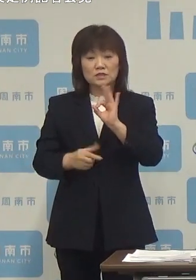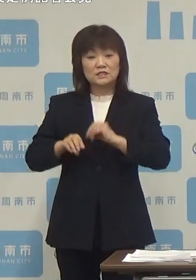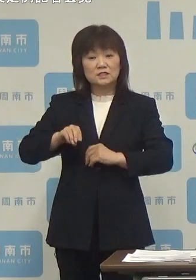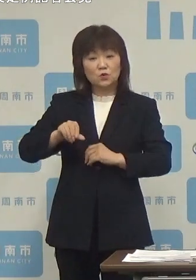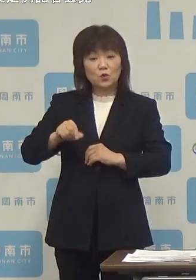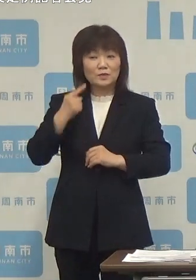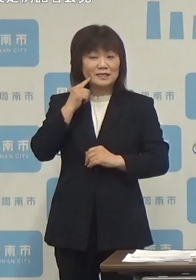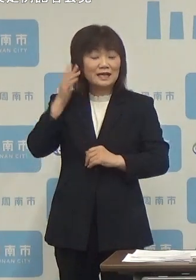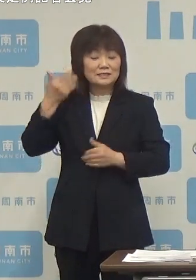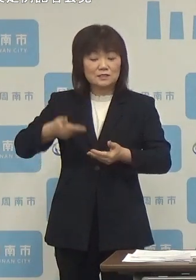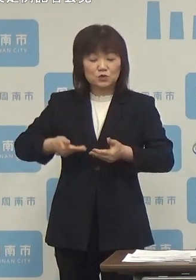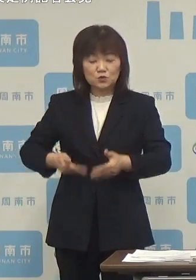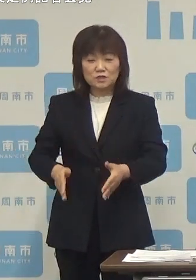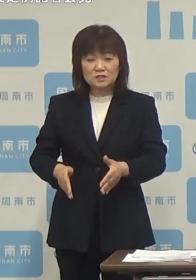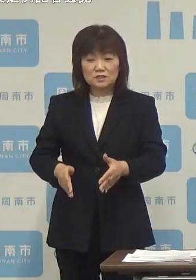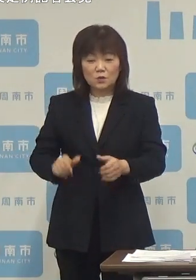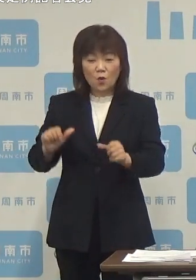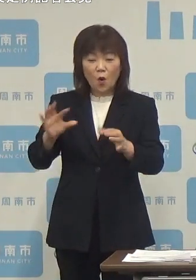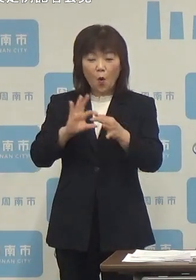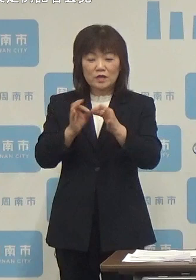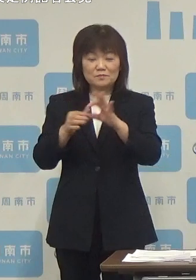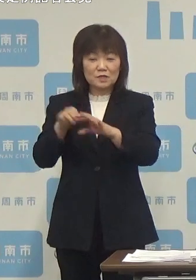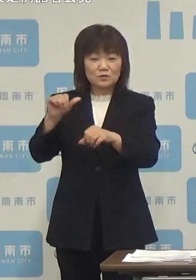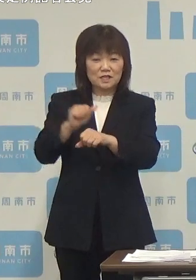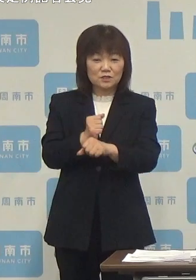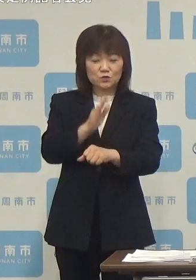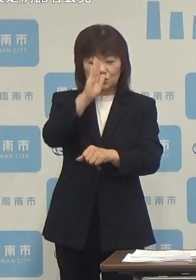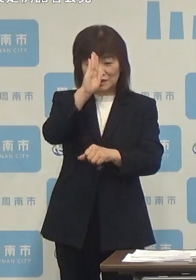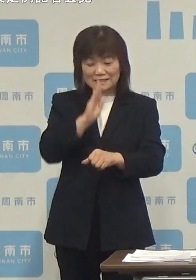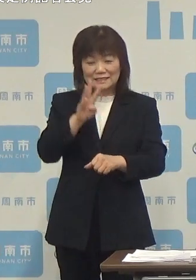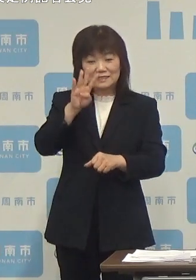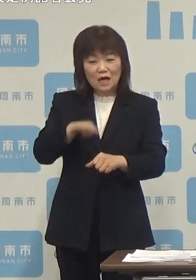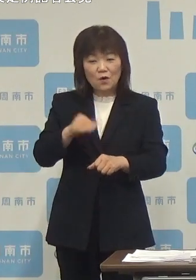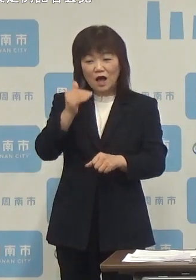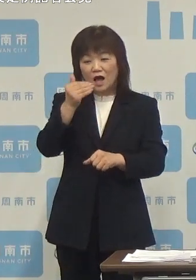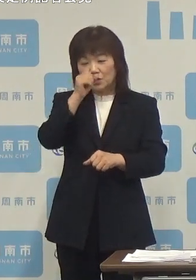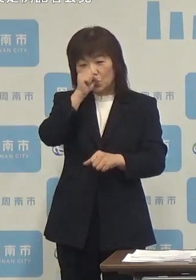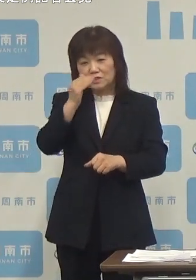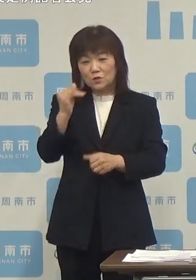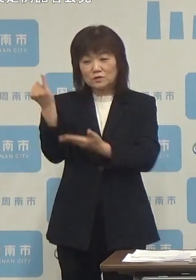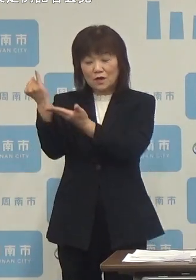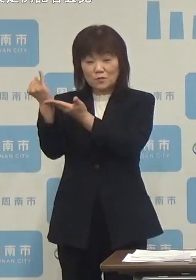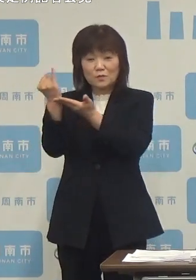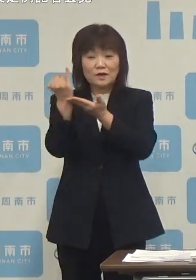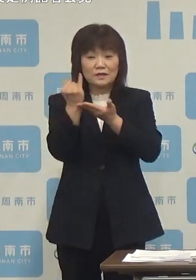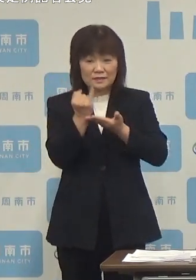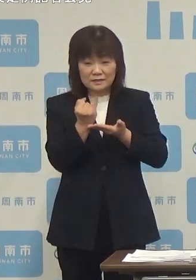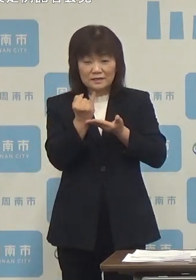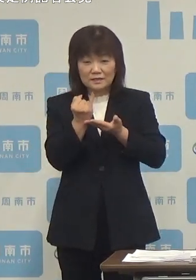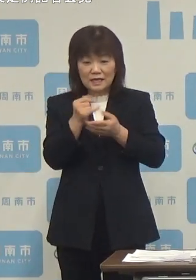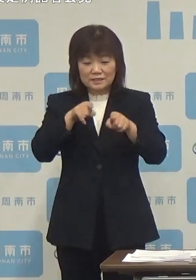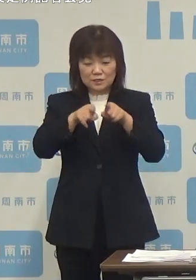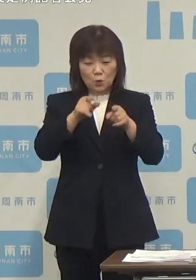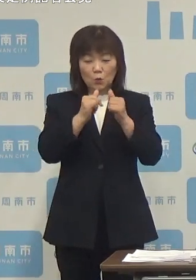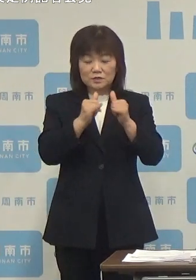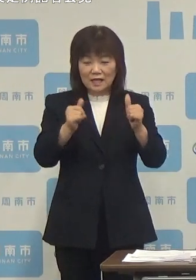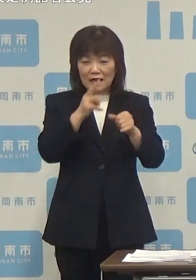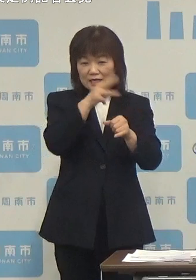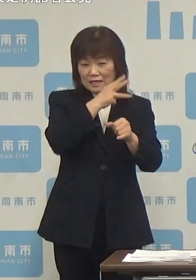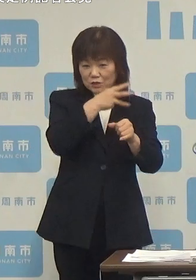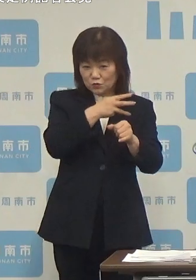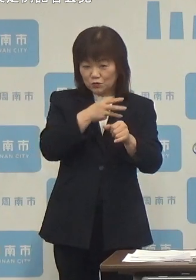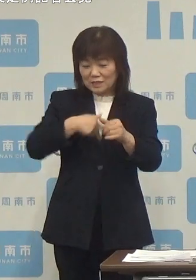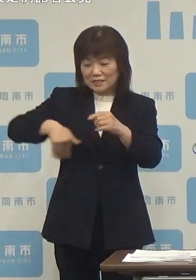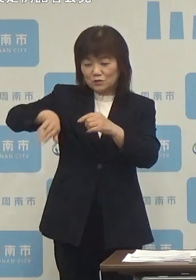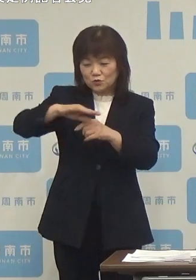日に光市出身のオリンピック選手市川芳子さんを講師にお招きし、指導者研修と